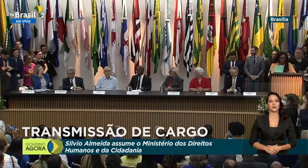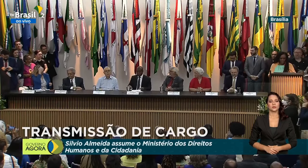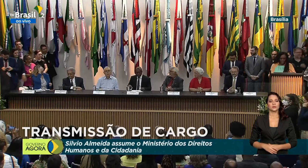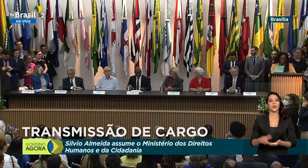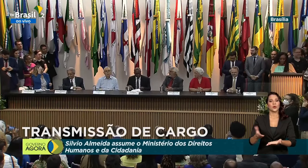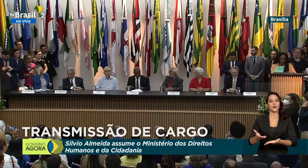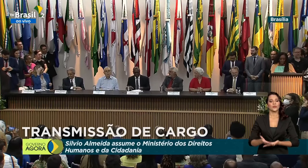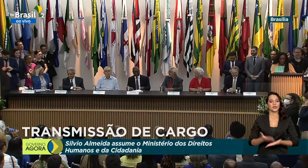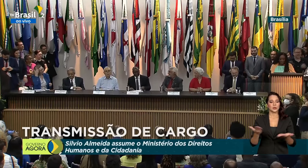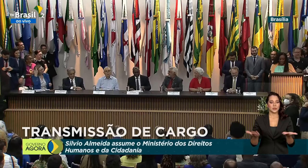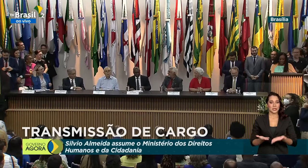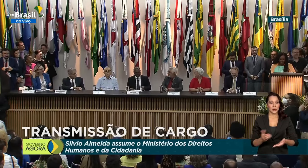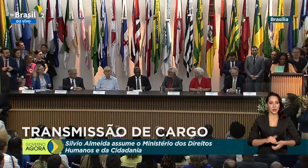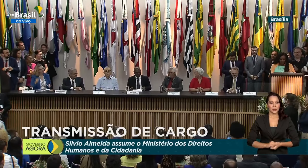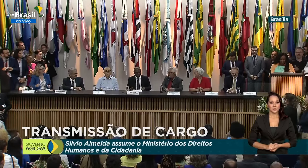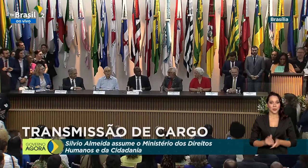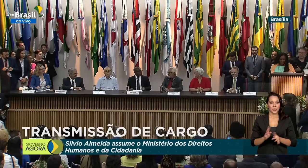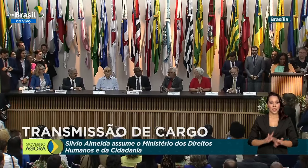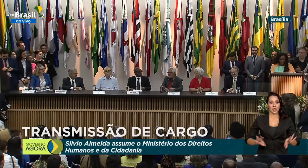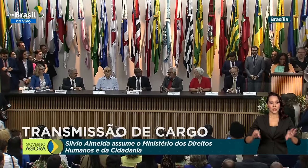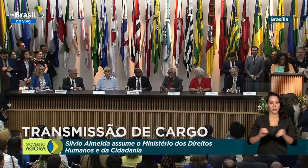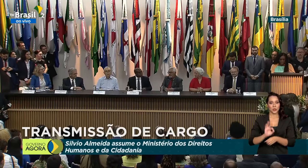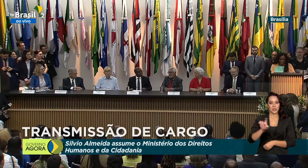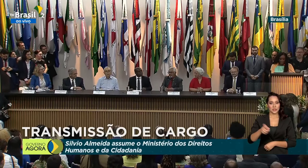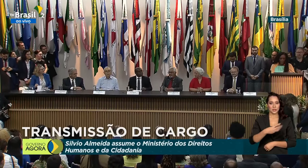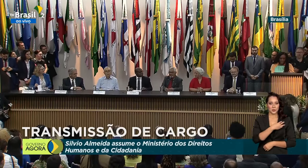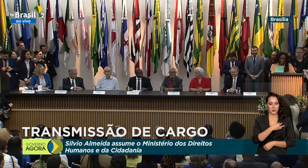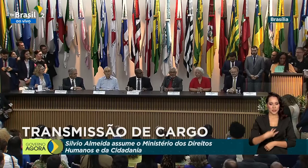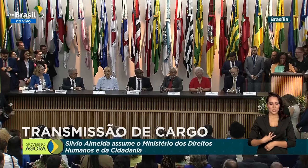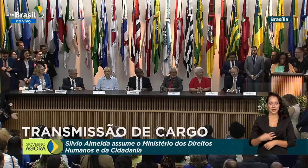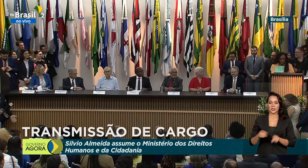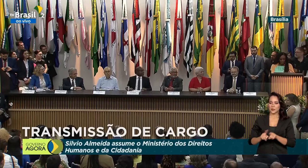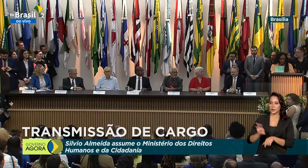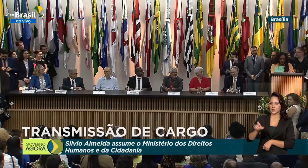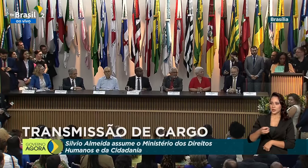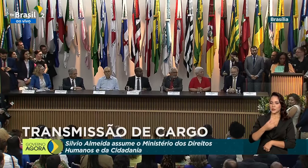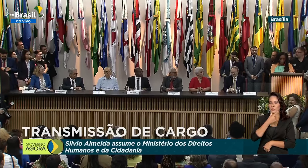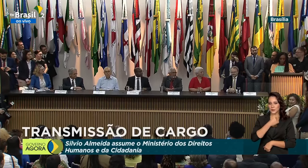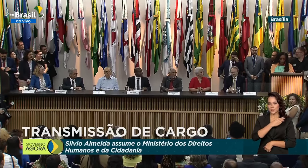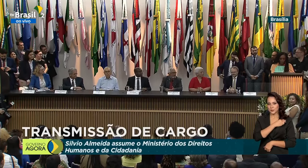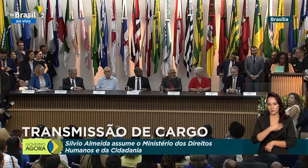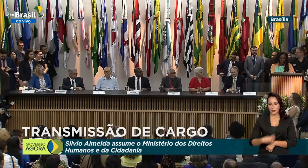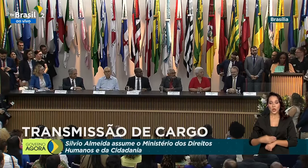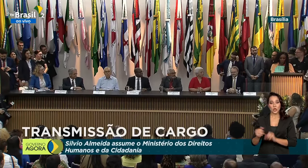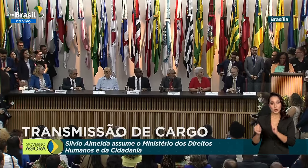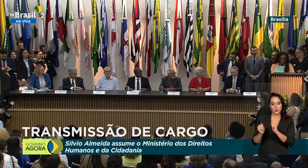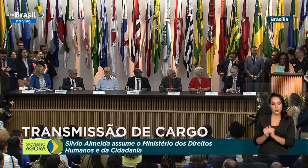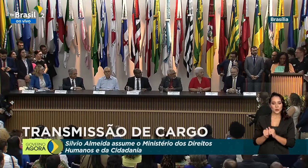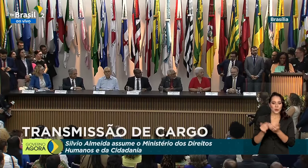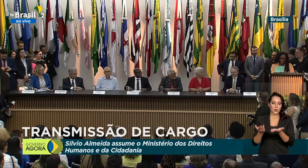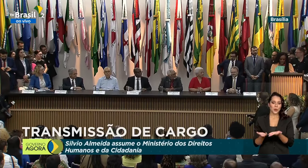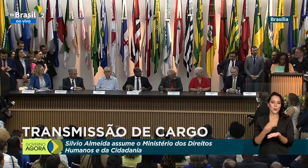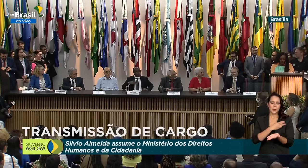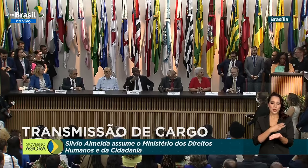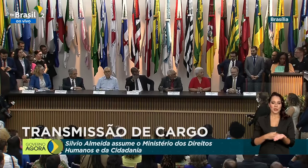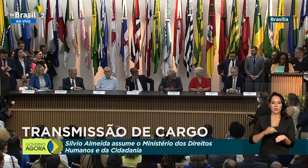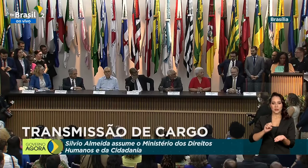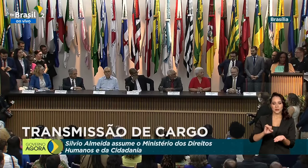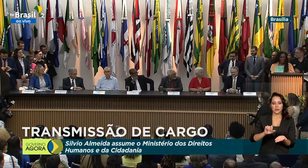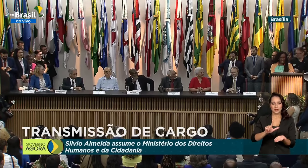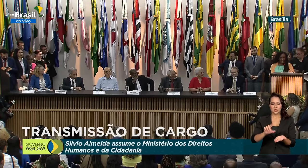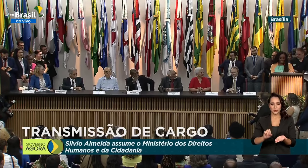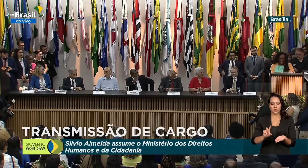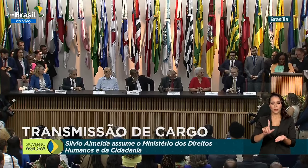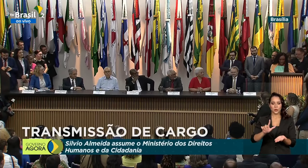convidamos neste momento todas as vezes ministras e os ex-ministros juntamente com a atual ministro Silvio